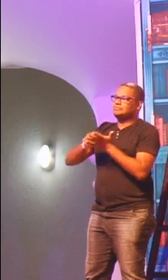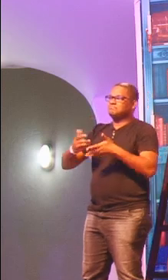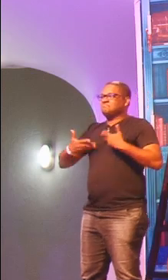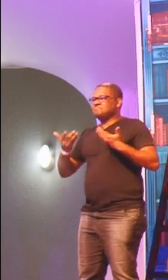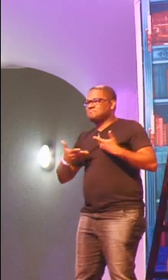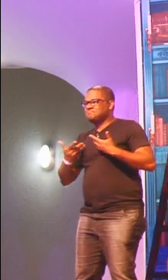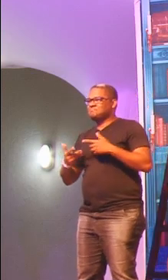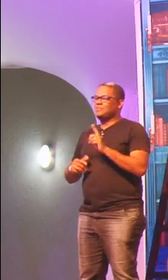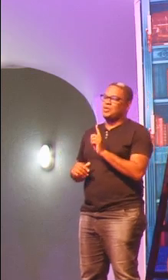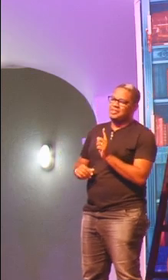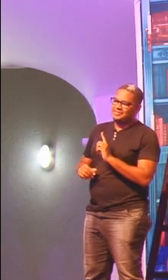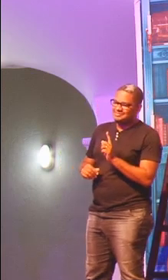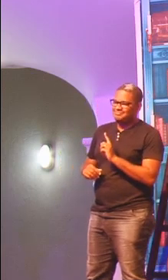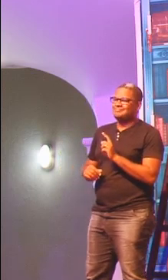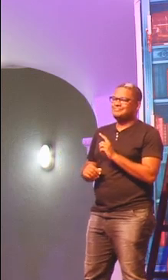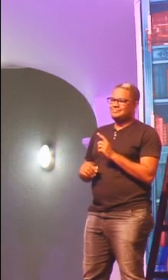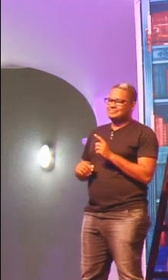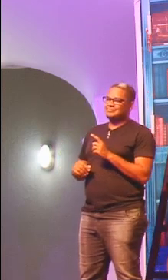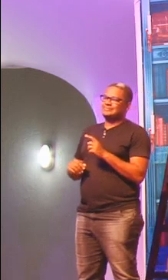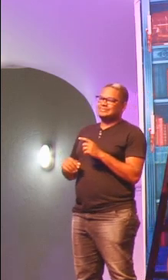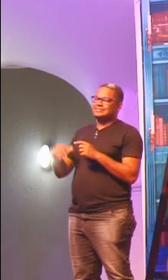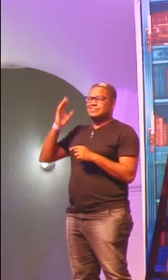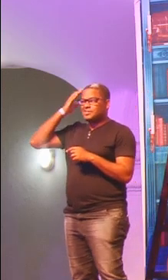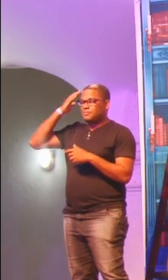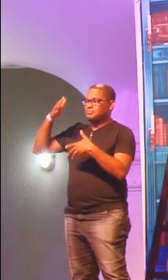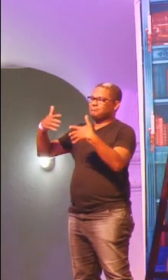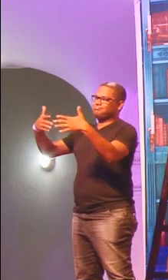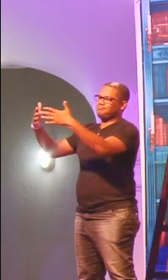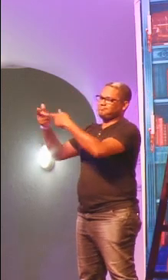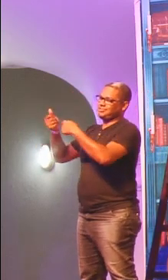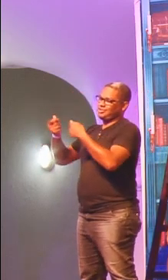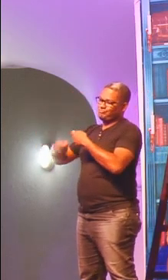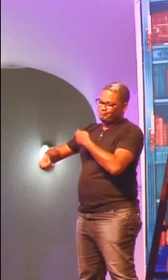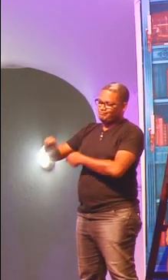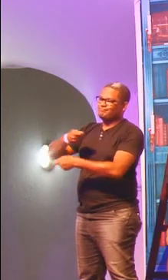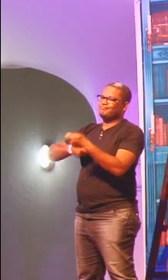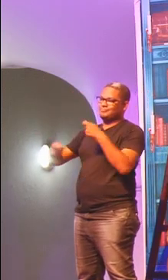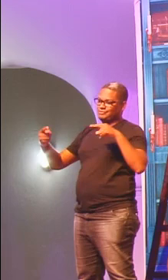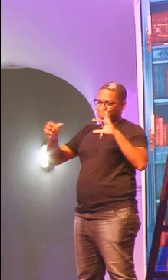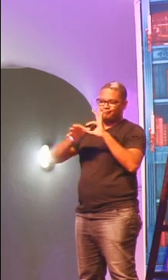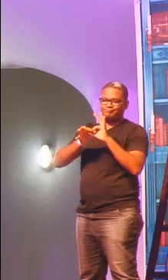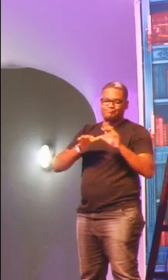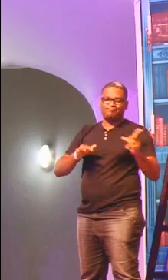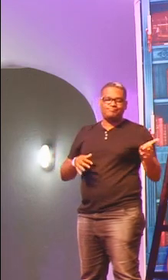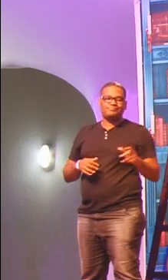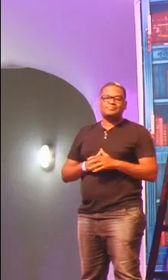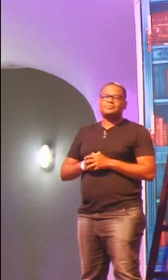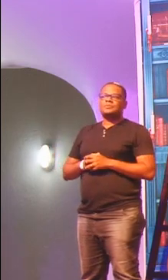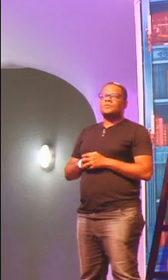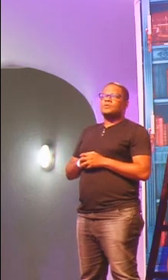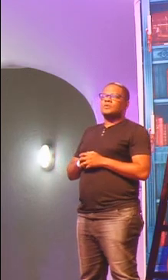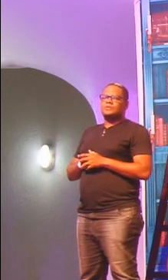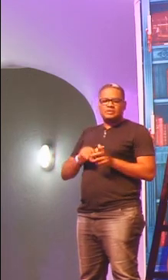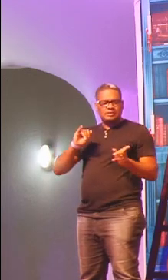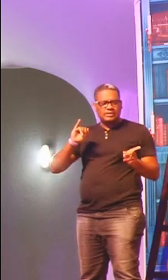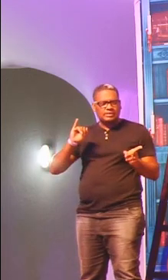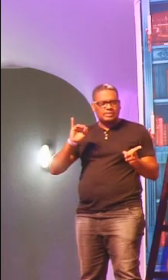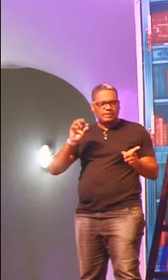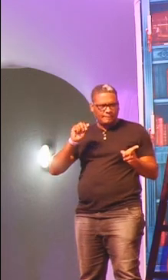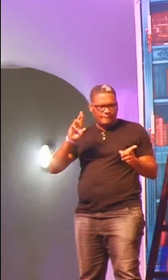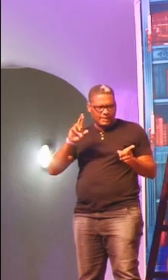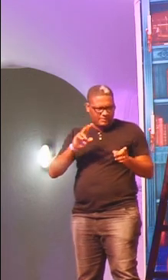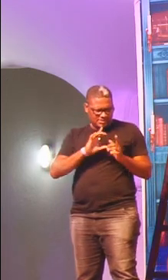etc. Então, eu acho que essas coisas de mercado, elas estão todas ligadas, sim. Itamar, se você me permitir